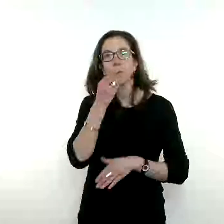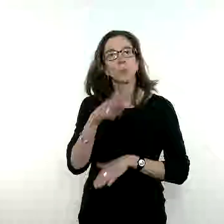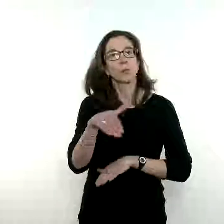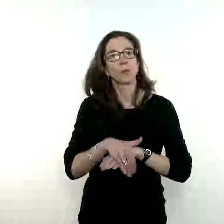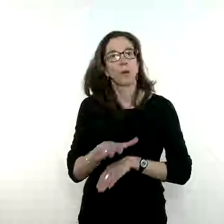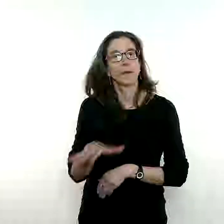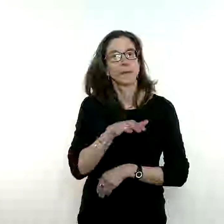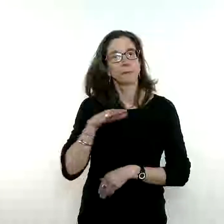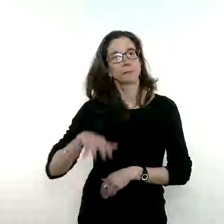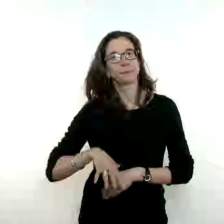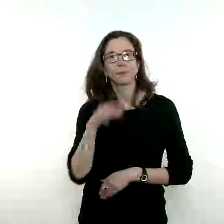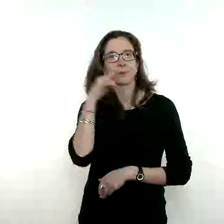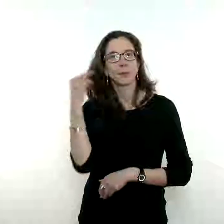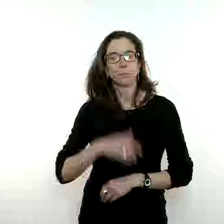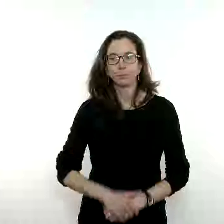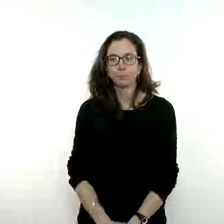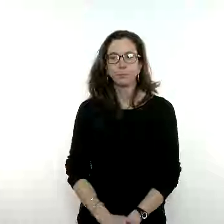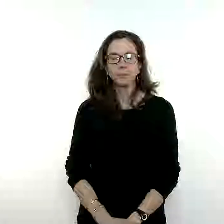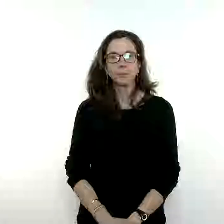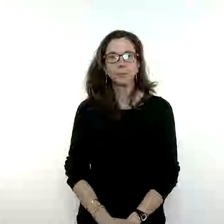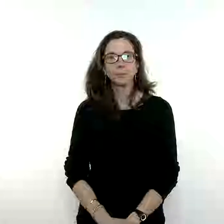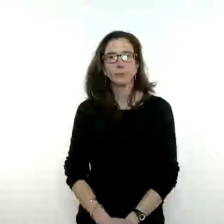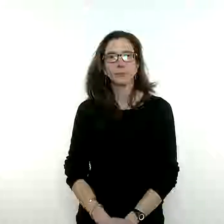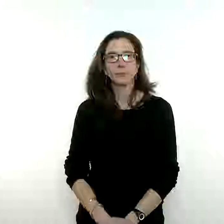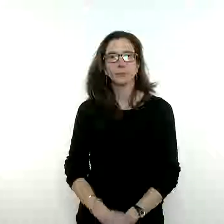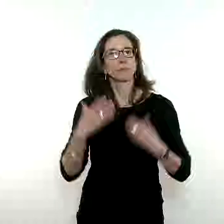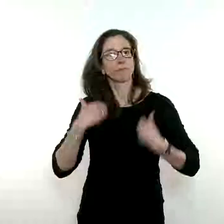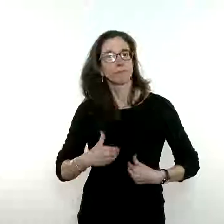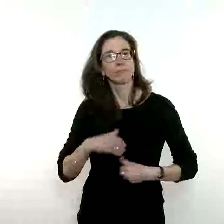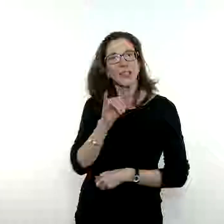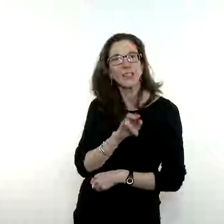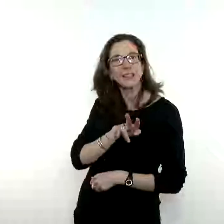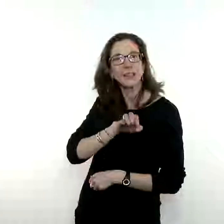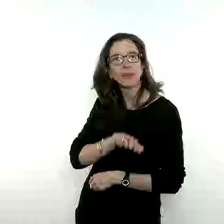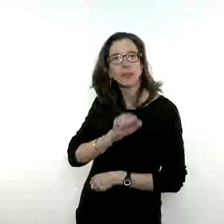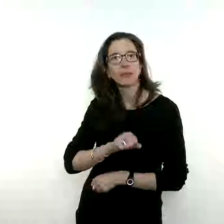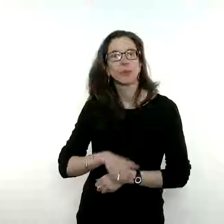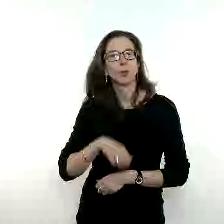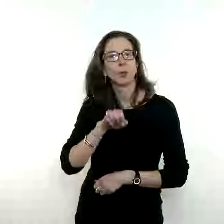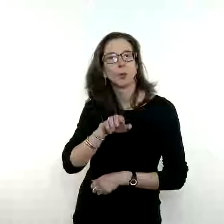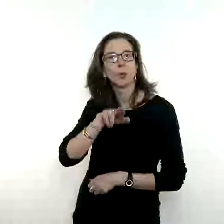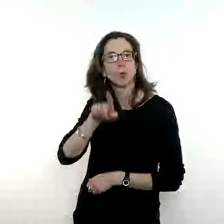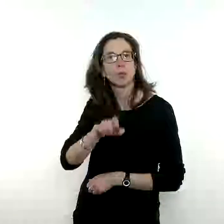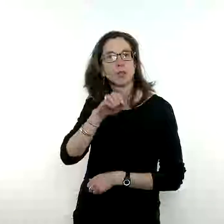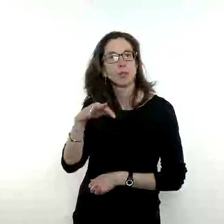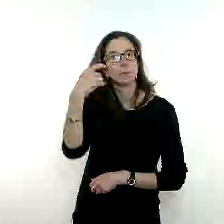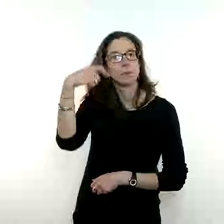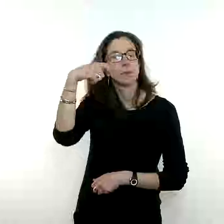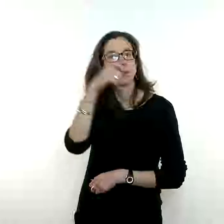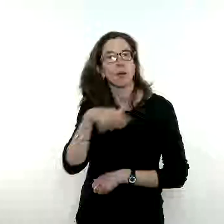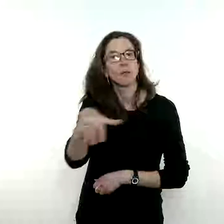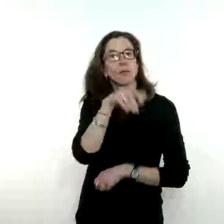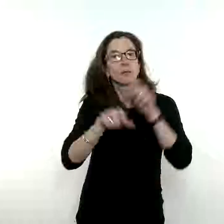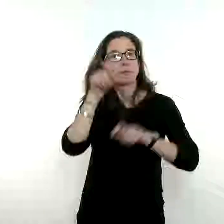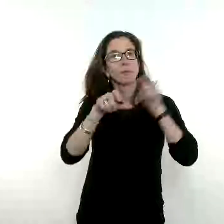Bonsoir, mesdames et messieurs. Donc, je suis Yves Euzet, président des Vignerons du Pic, et